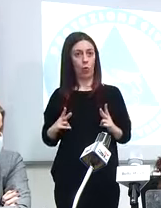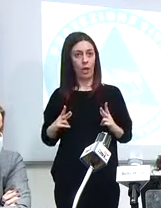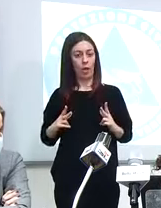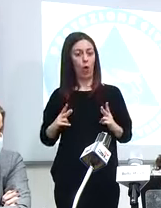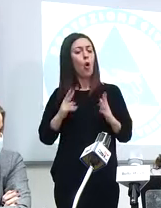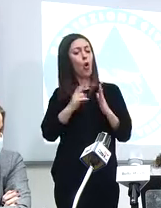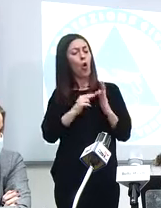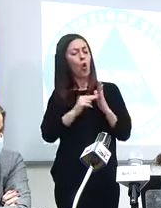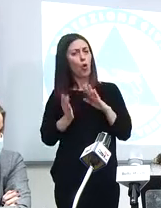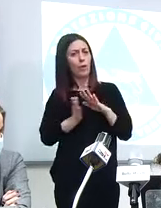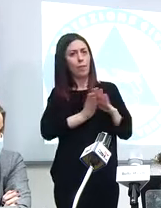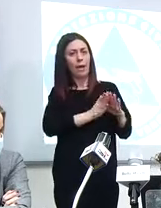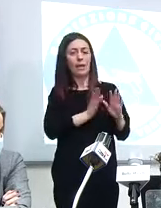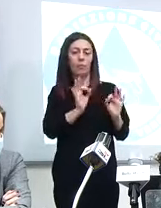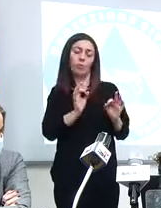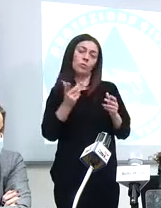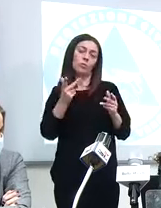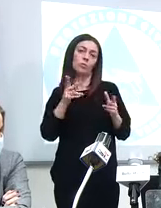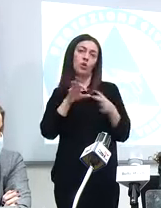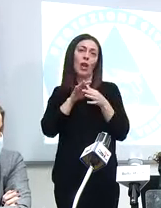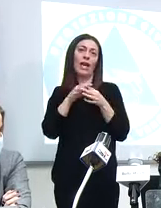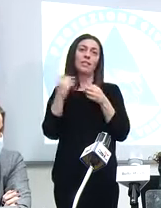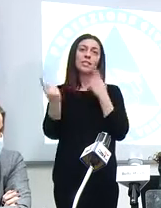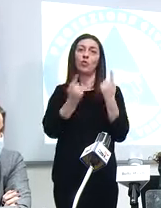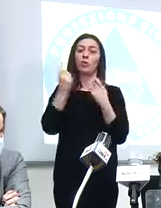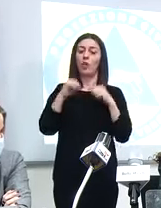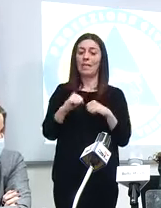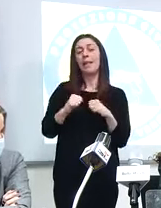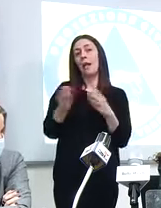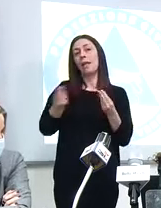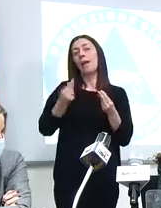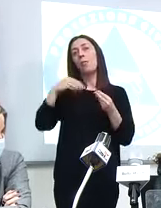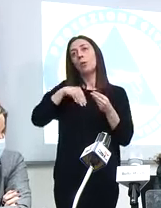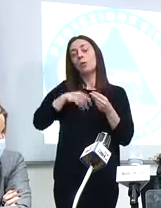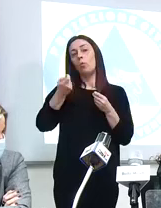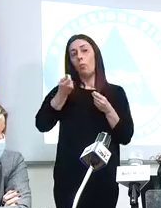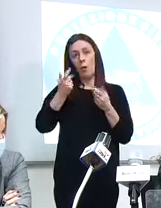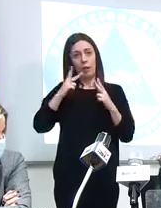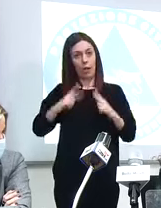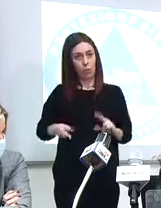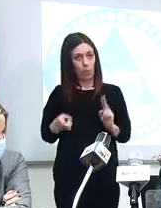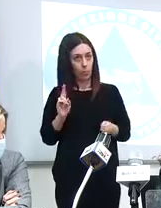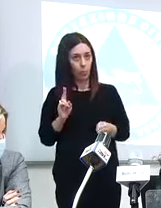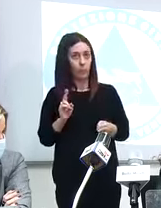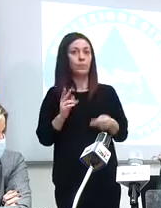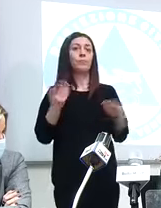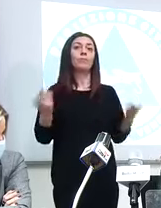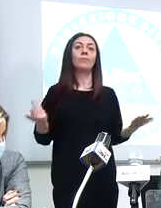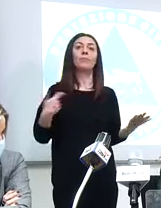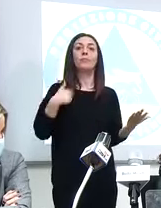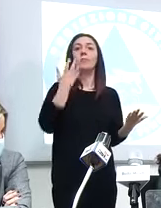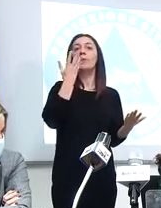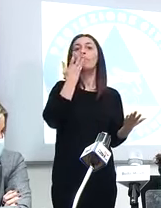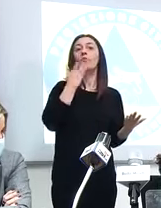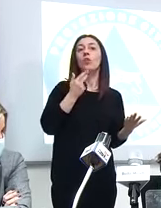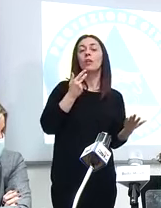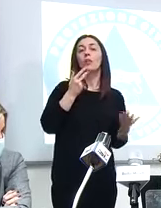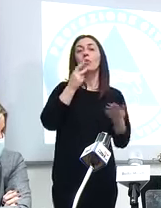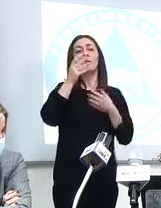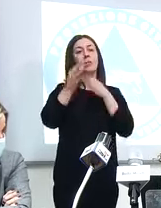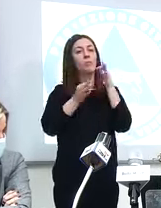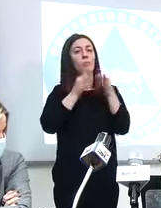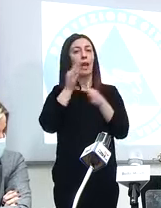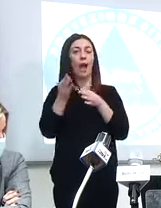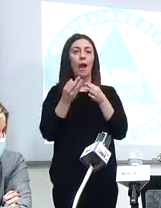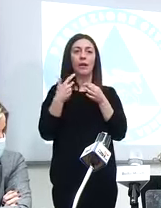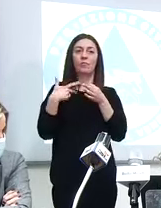è la situazione sanitaria. Allora, intanto vi volevo, insomma, presentare un attimo, d'accordo con